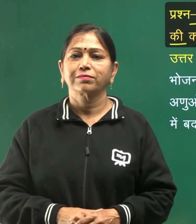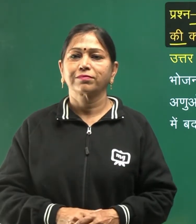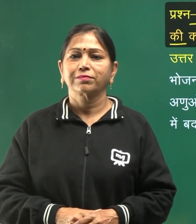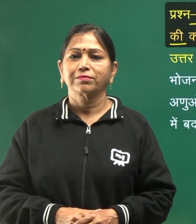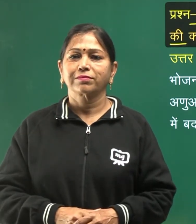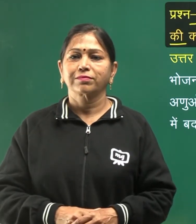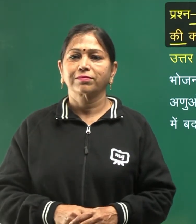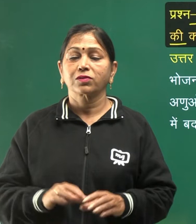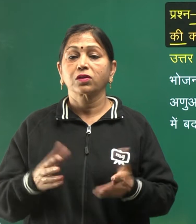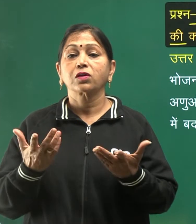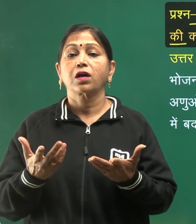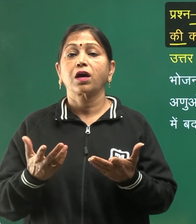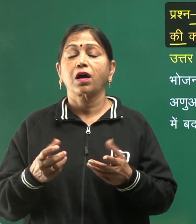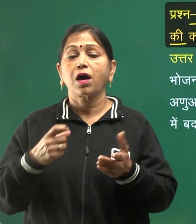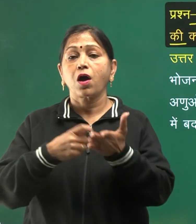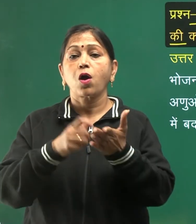क्या भूमिका है?